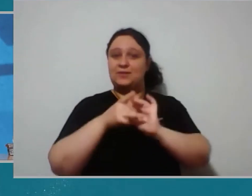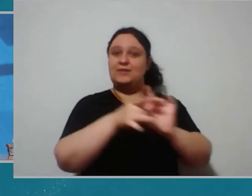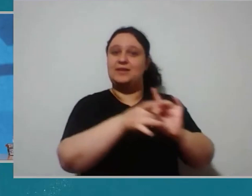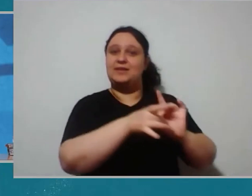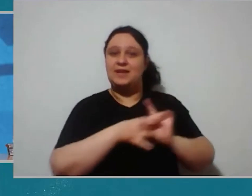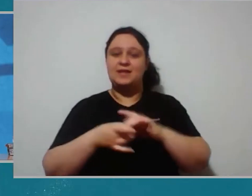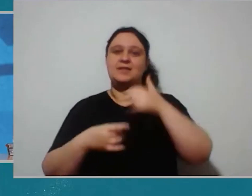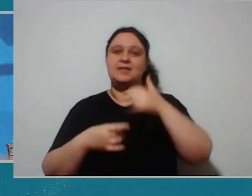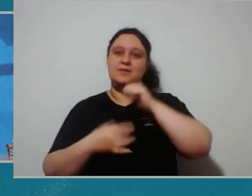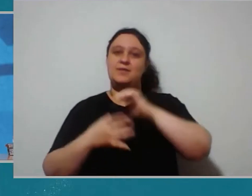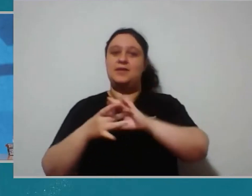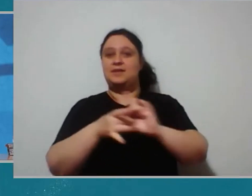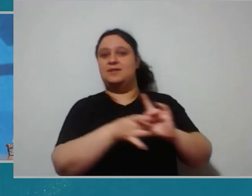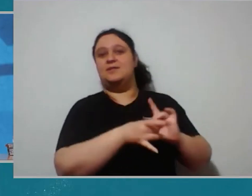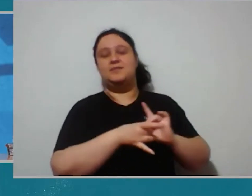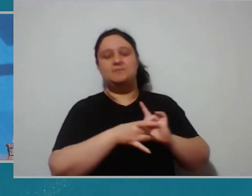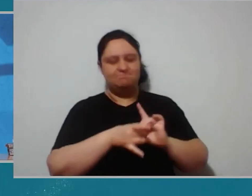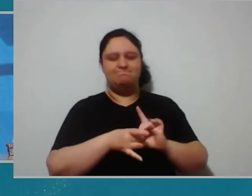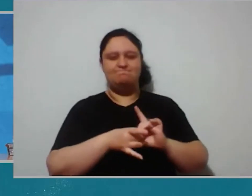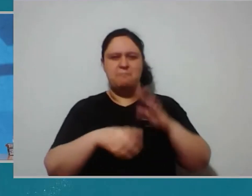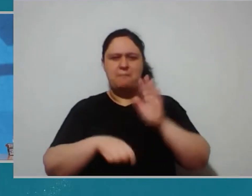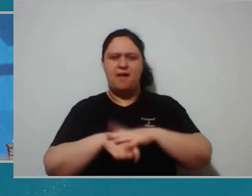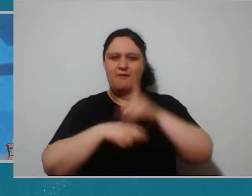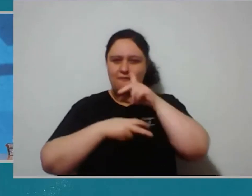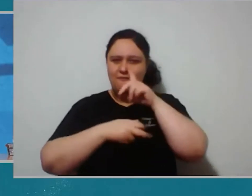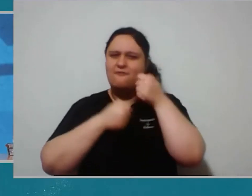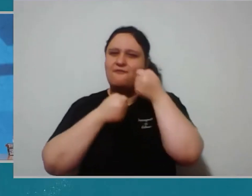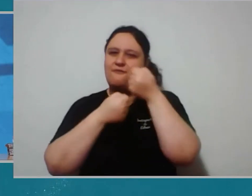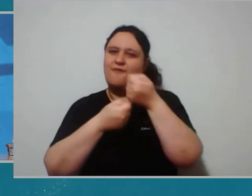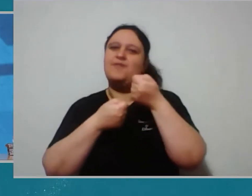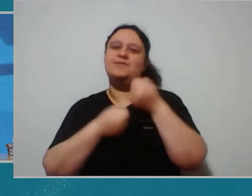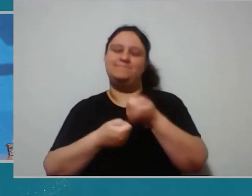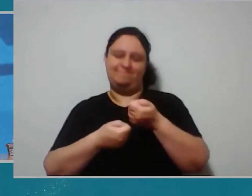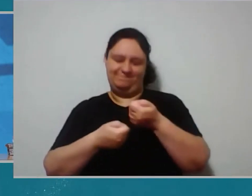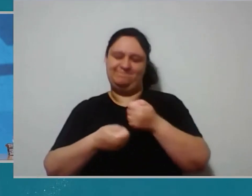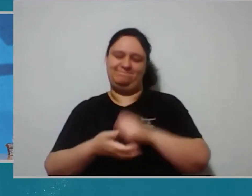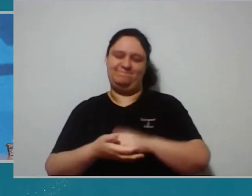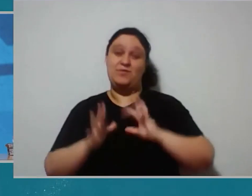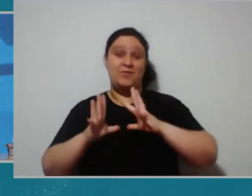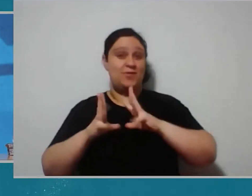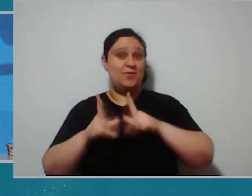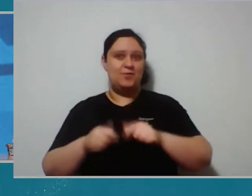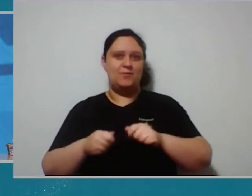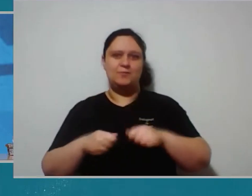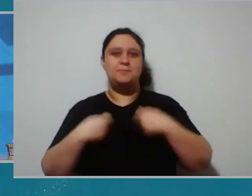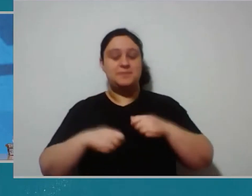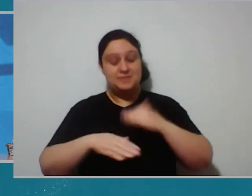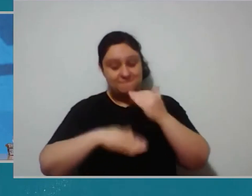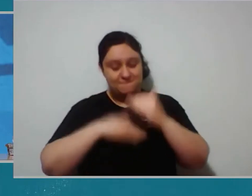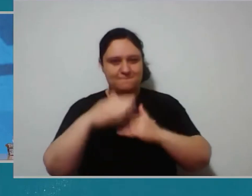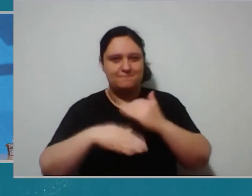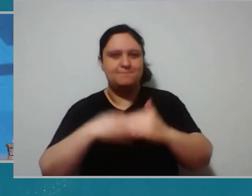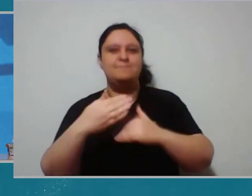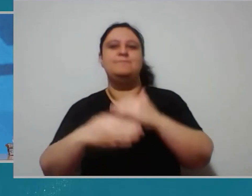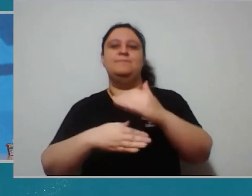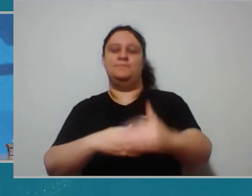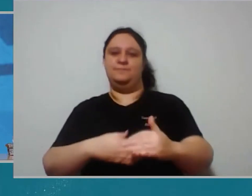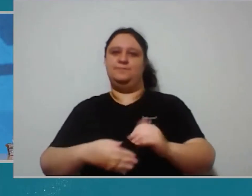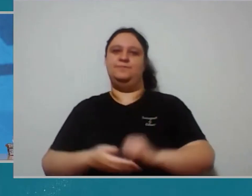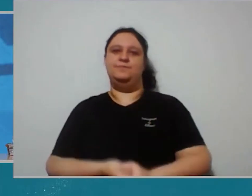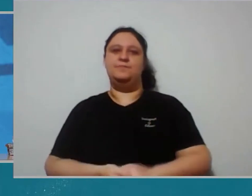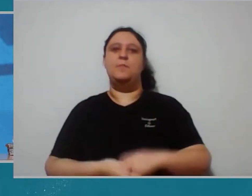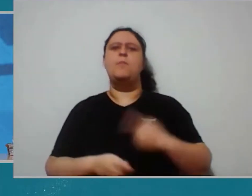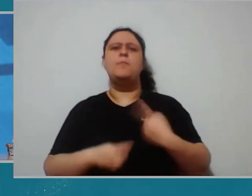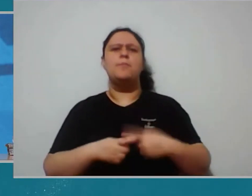conectadas, turbinados. Tudo tem que avançar para pregar o evangelho